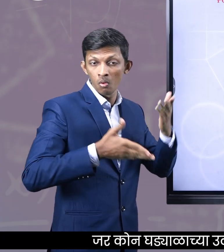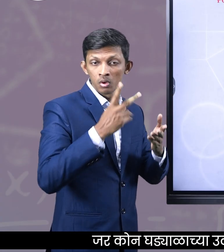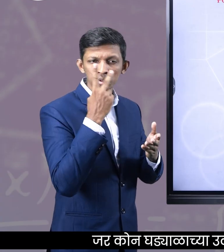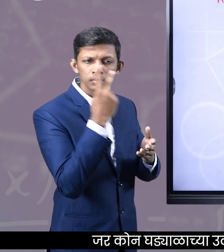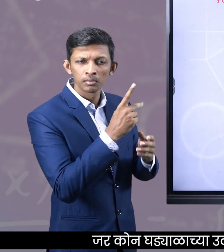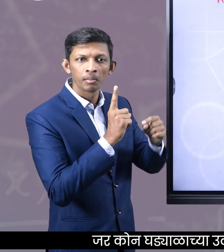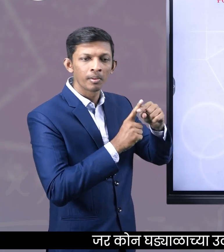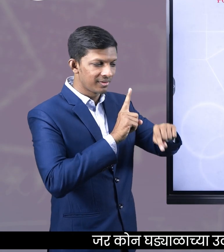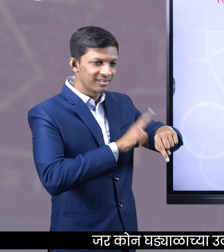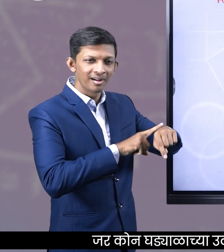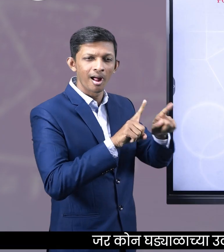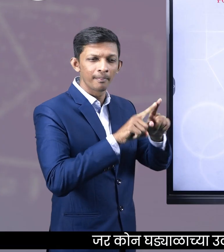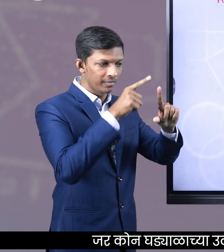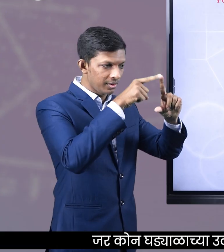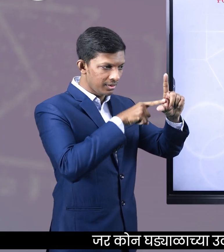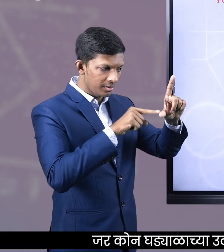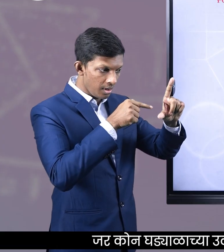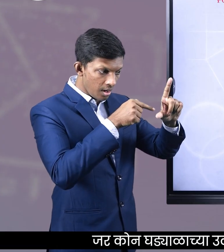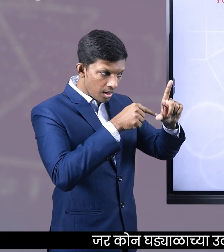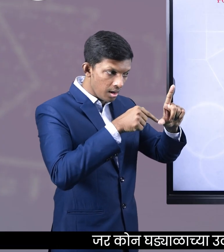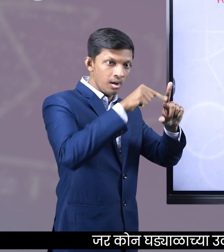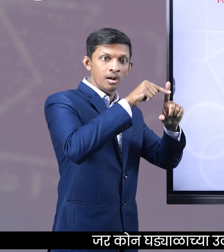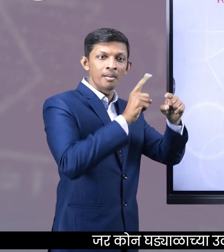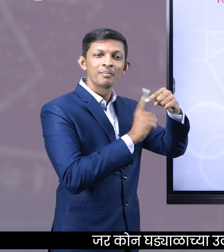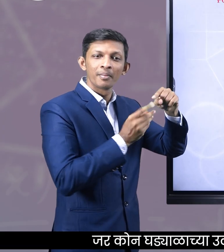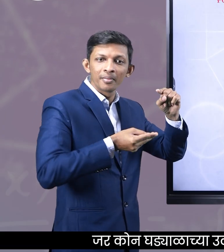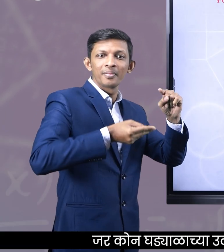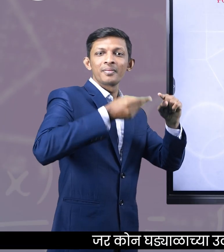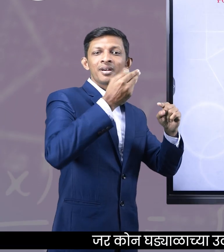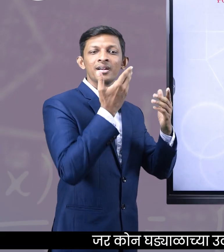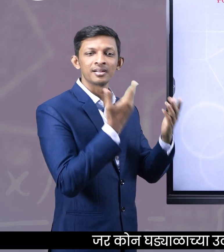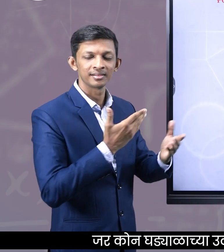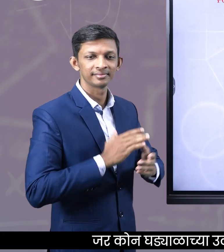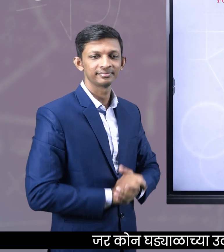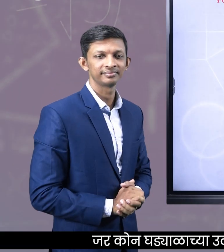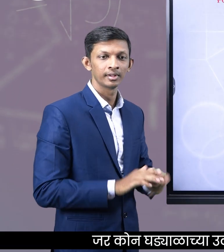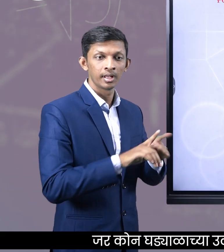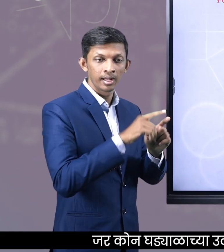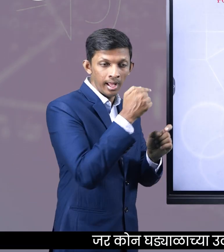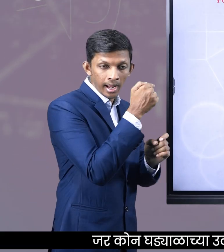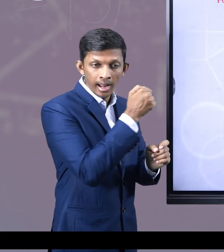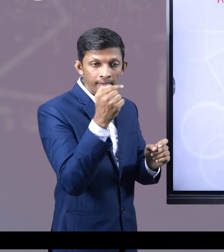जर कोन घड्याळाच्या उलट दिशेने गेला तर त्याला धनकोन असं म्हणतात.